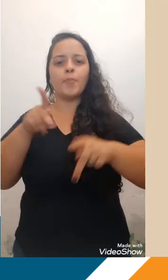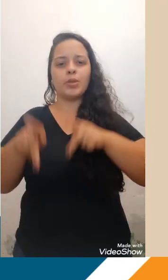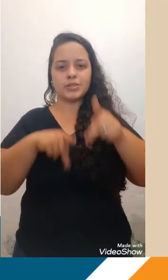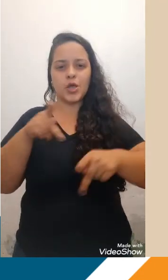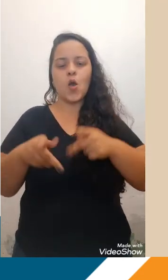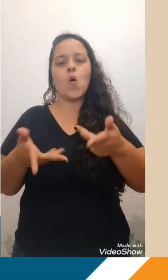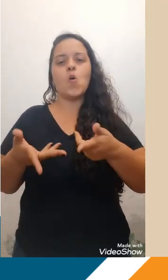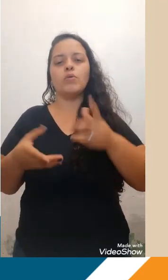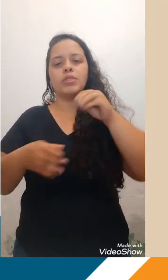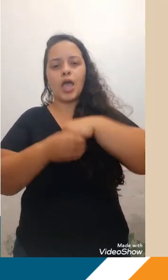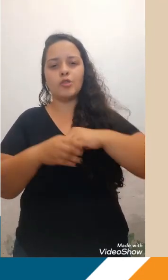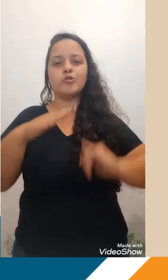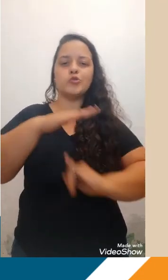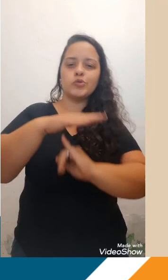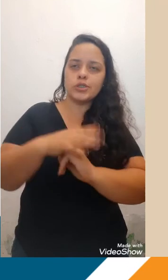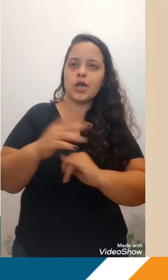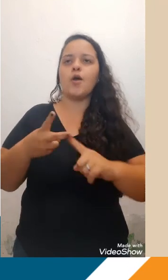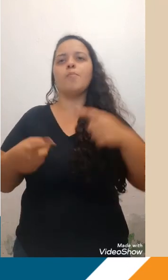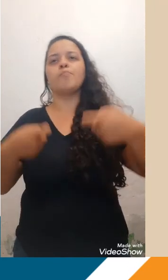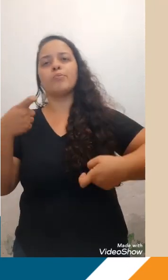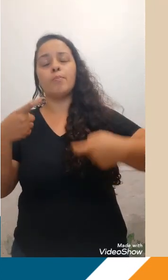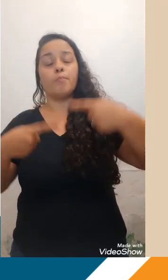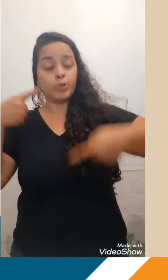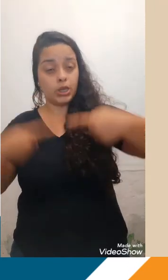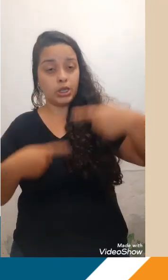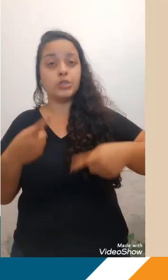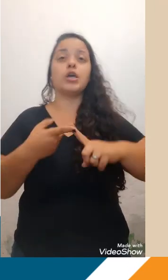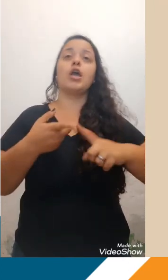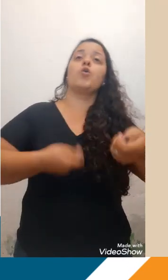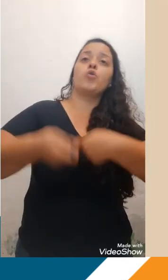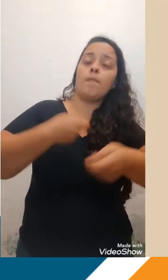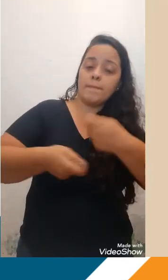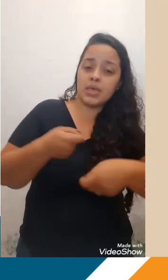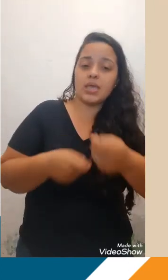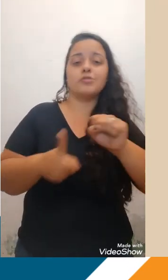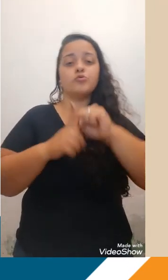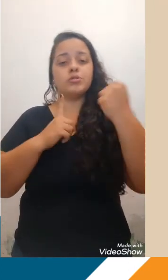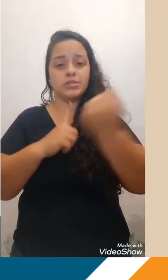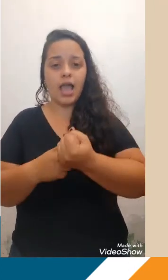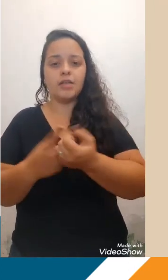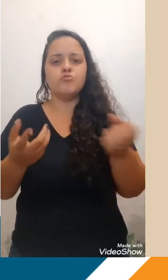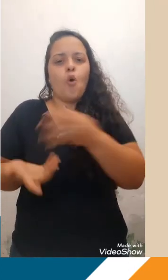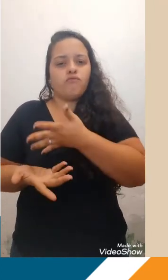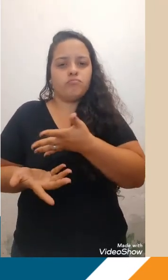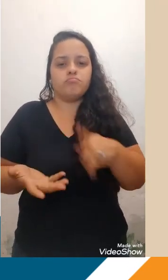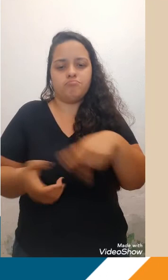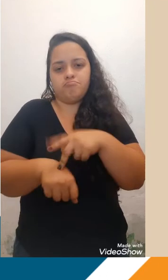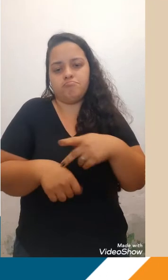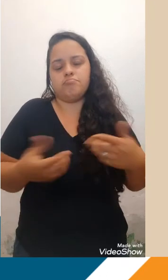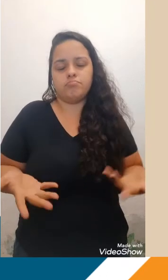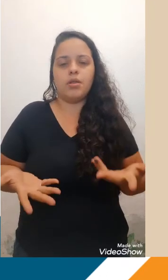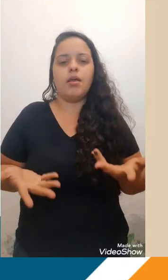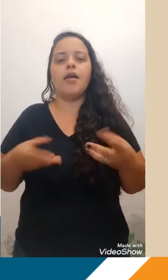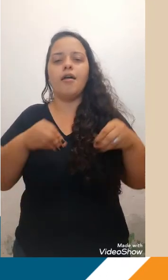populares nas instituições, na política, na economia, na sociedade, de fato, desse Estado recém-formado. A concentração